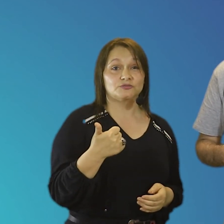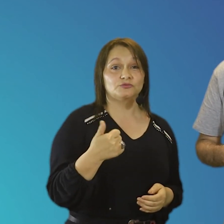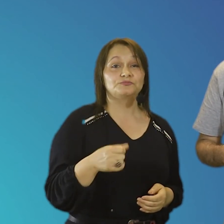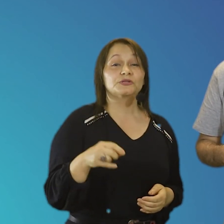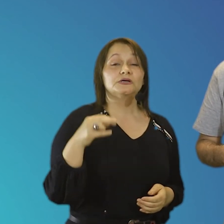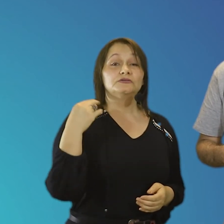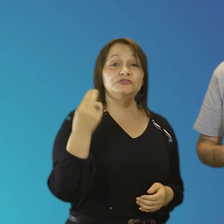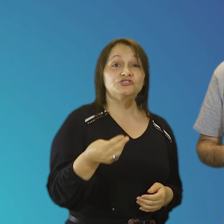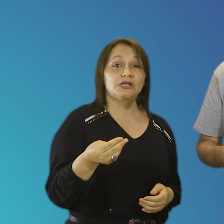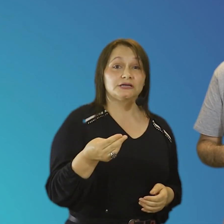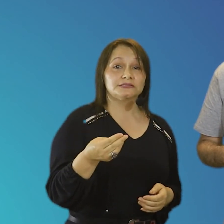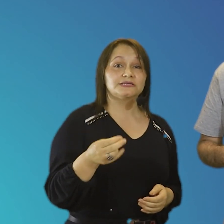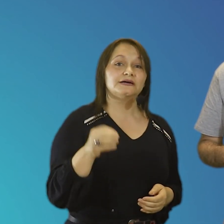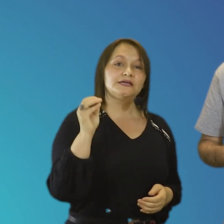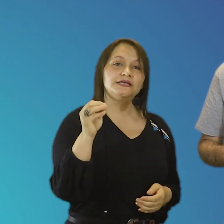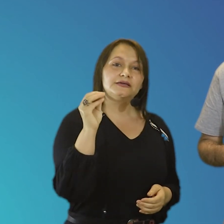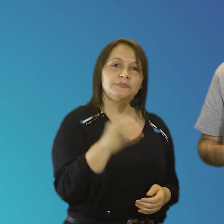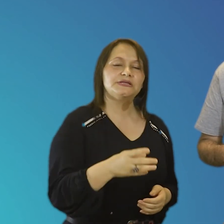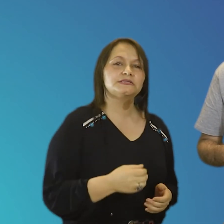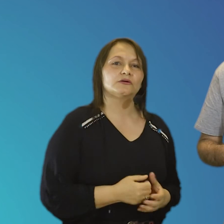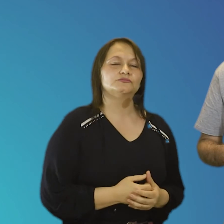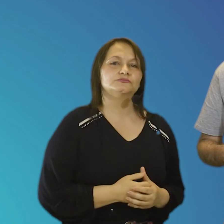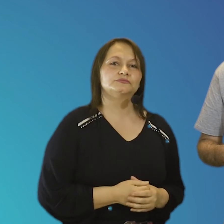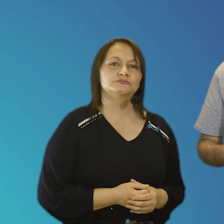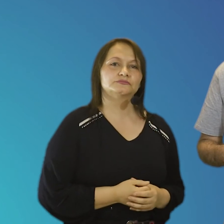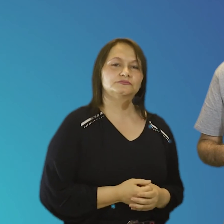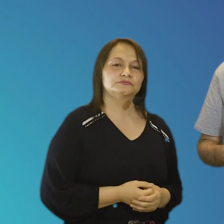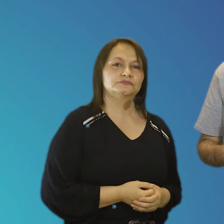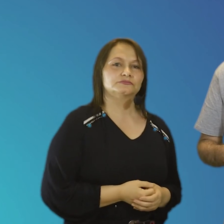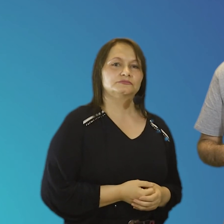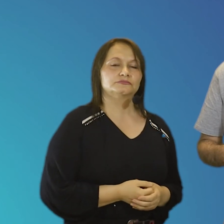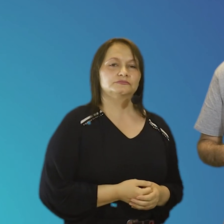Totalitarismo, vigilância e repressão.